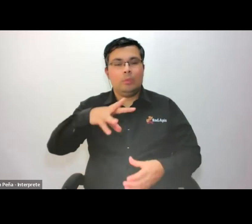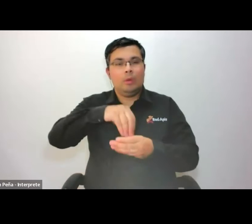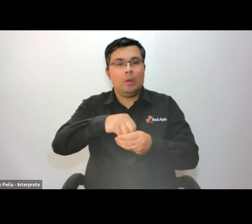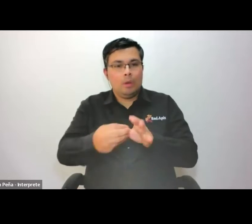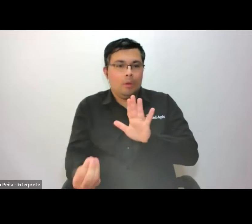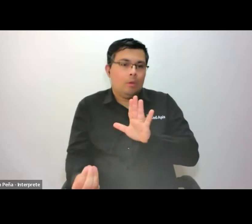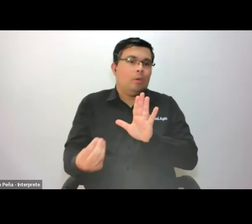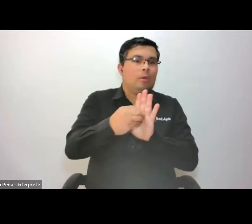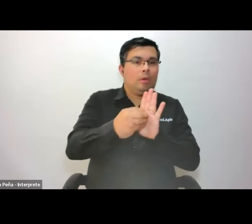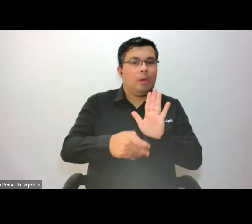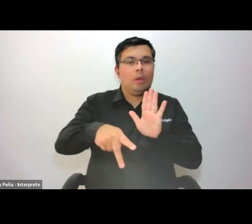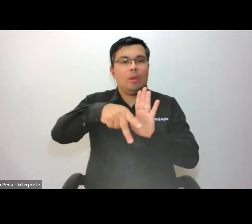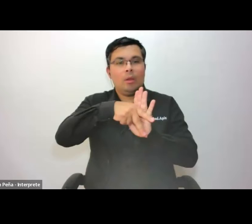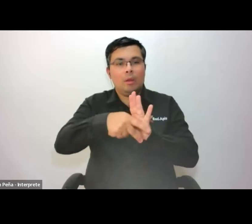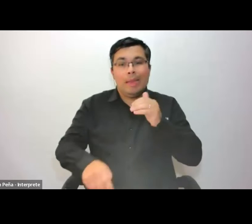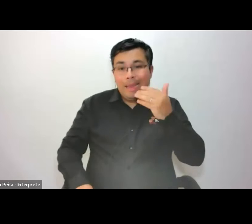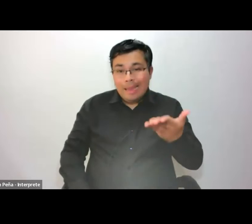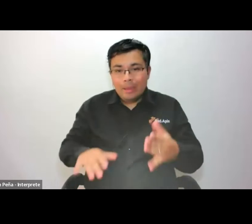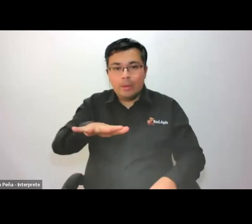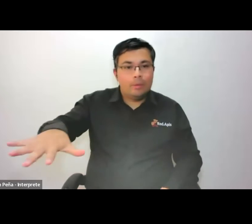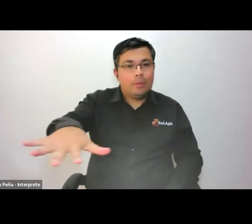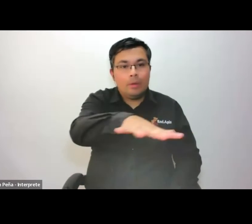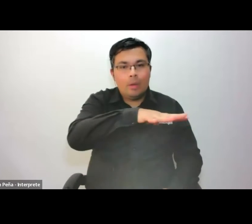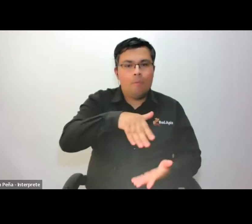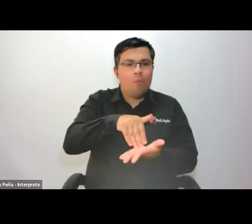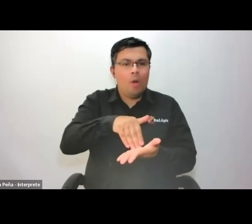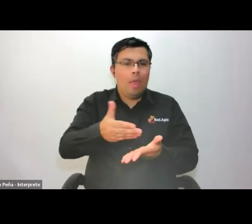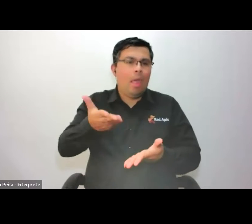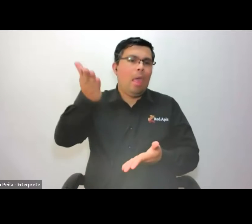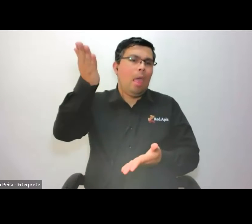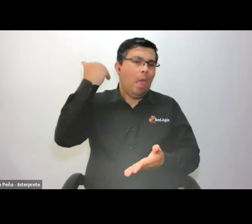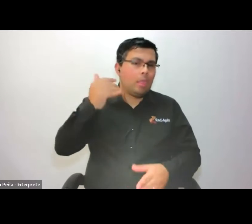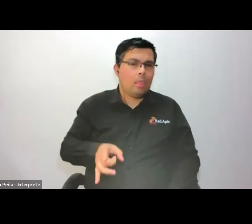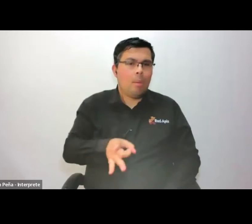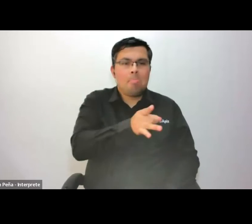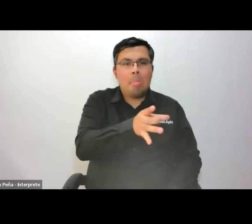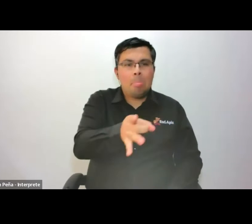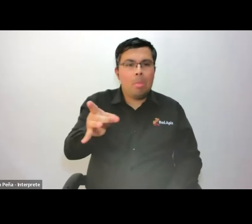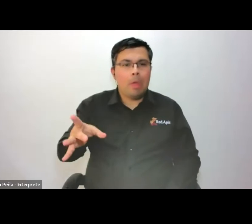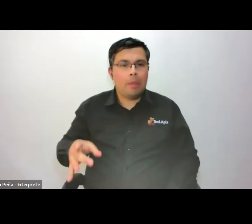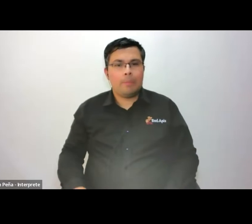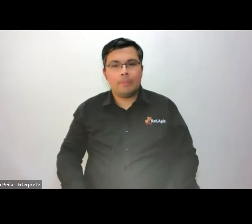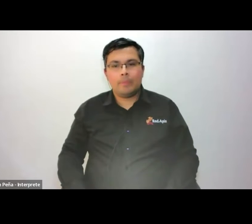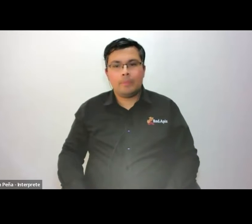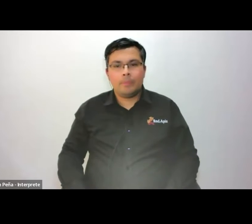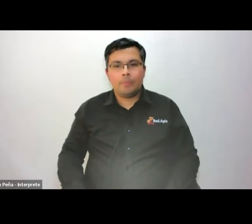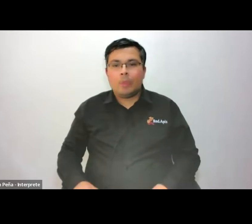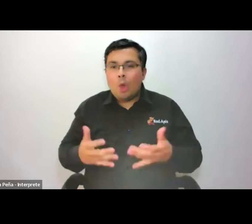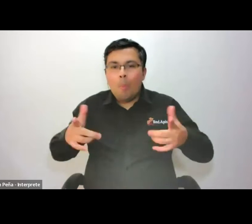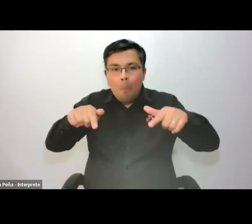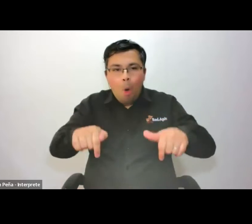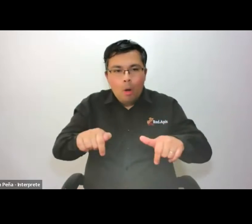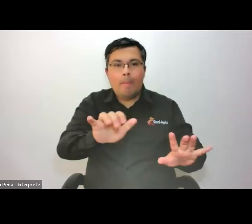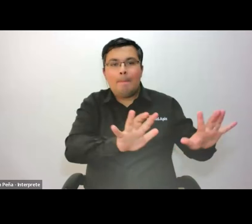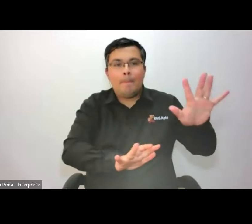y ha sido vulnerado de manera sistemática en el sistema, ¿de qué manera protegemos su